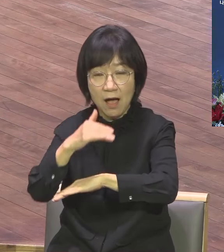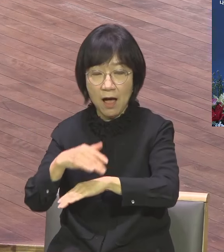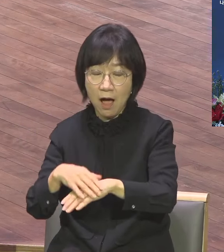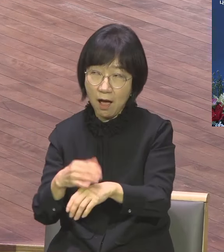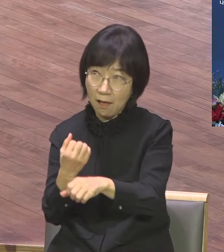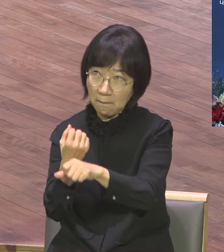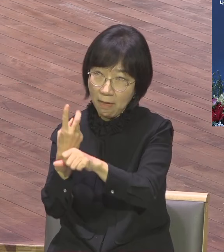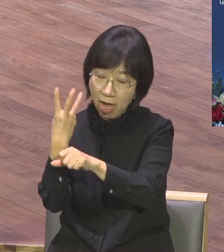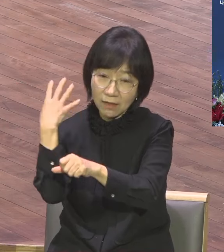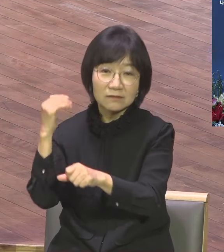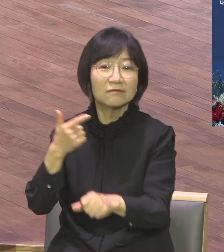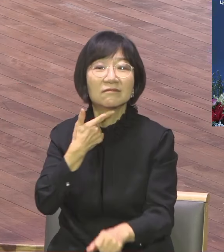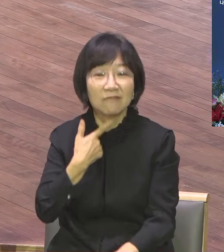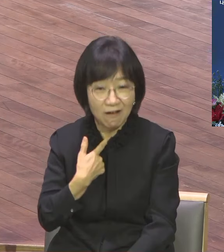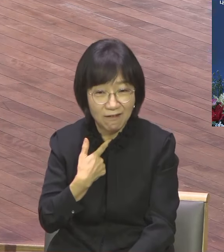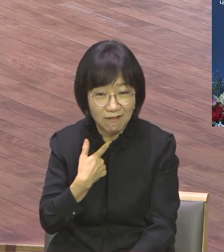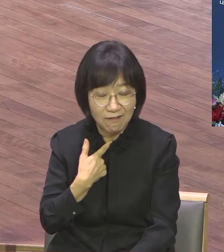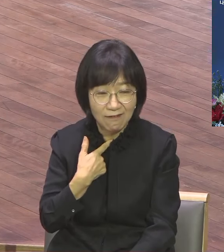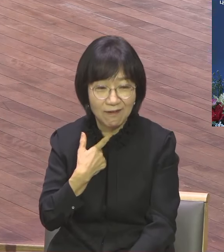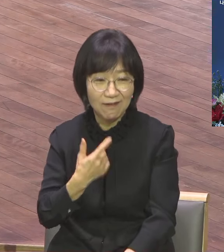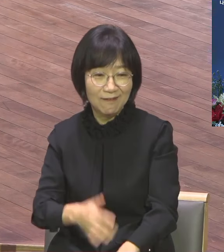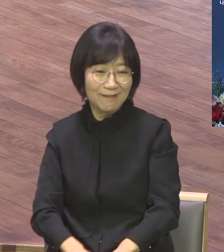있더라고.